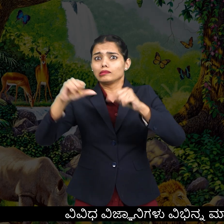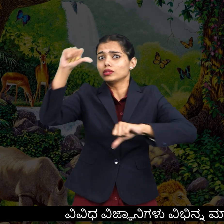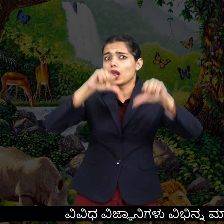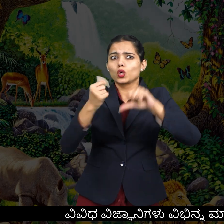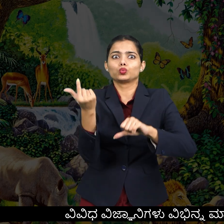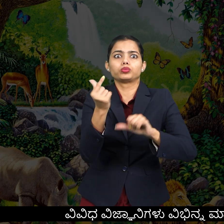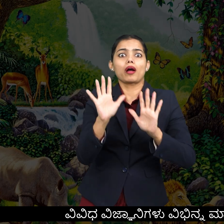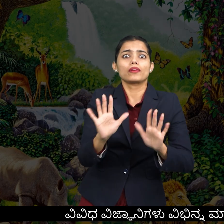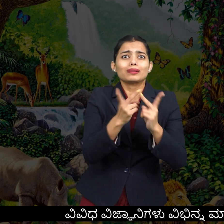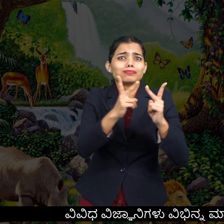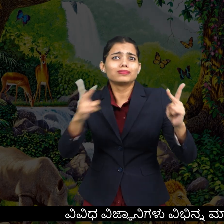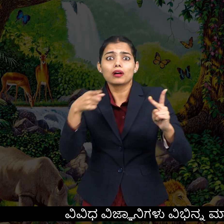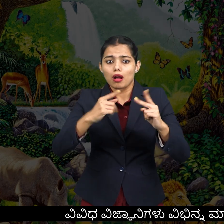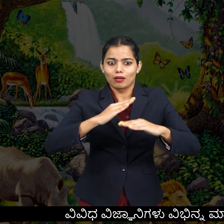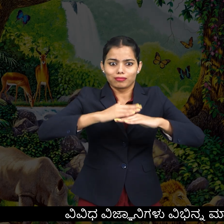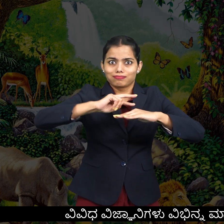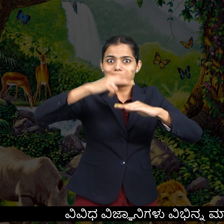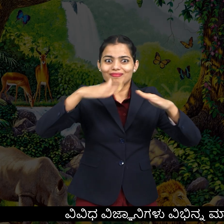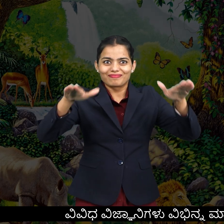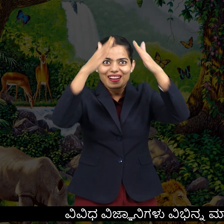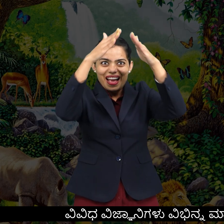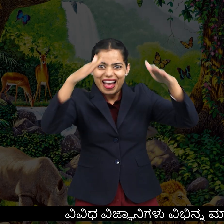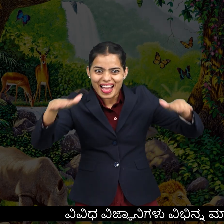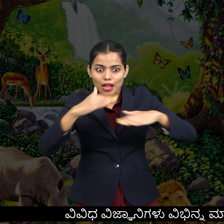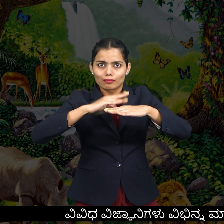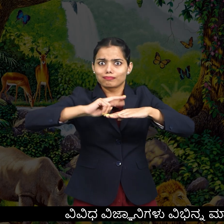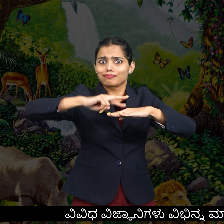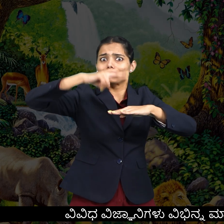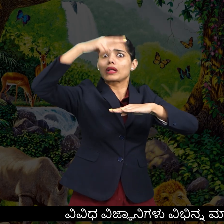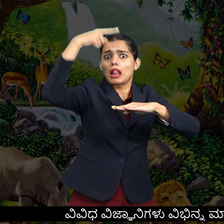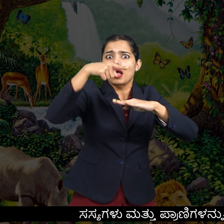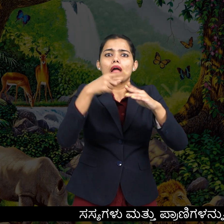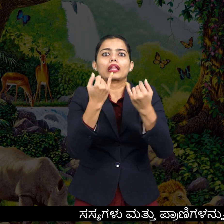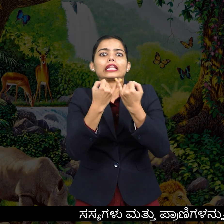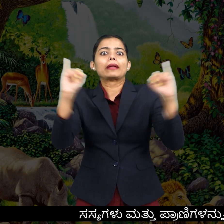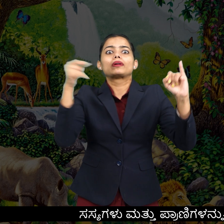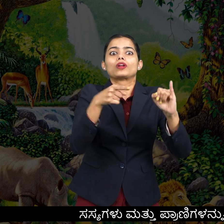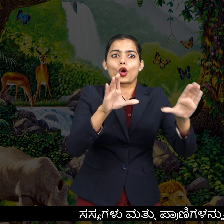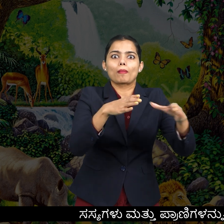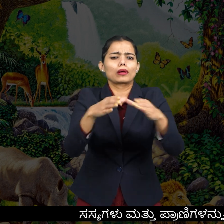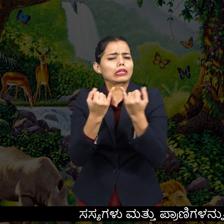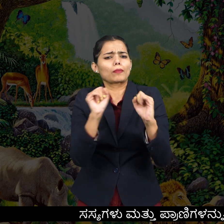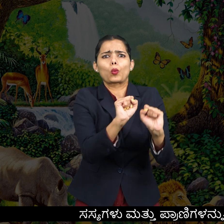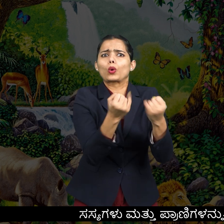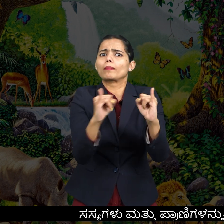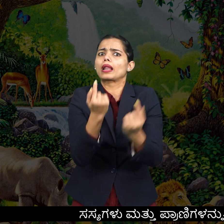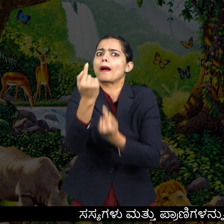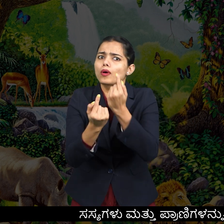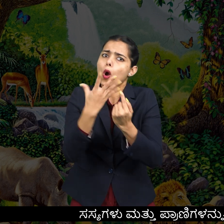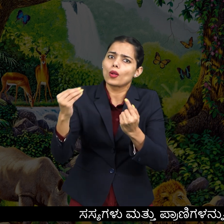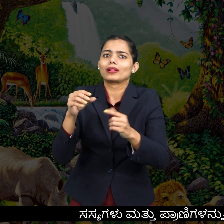ವಿವಿಧ ವಿಜ್ಞಾನಿಗಳು ವಿಭಿನ್ನ ಮಾನದಂಡಗಳನ್ನು ಬಳಸಿದ್ದಾರೆ ಮತ್ತು ಸಸ್ಯಗಳು ಮತ್ತು